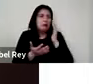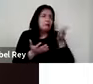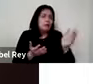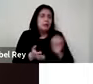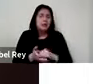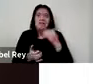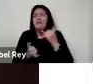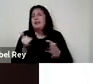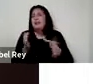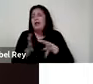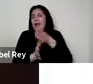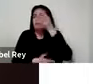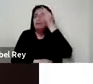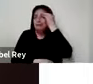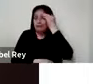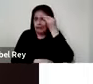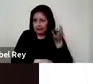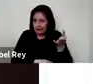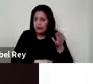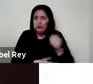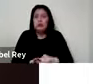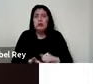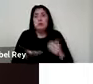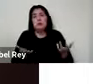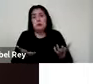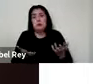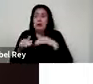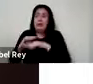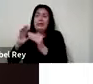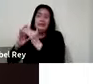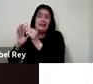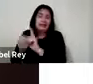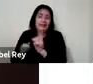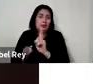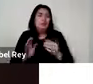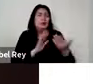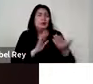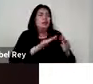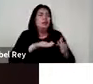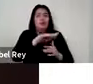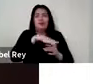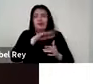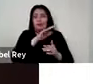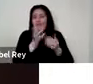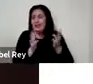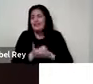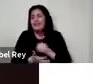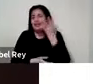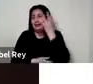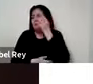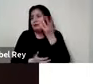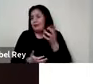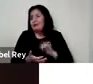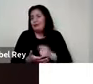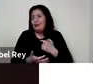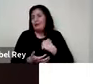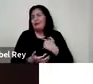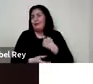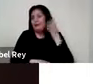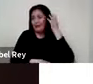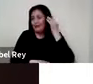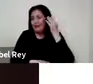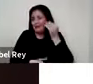se termina aprendiendo. No aprendo en casa, sino aprendo en comunidad, y eso es lo bonito que he estado también